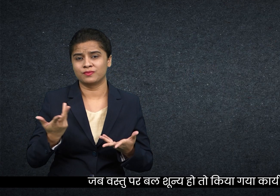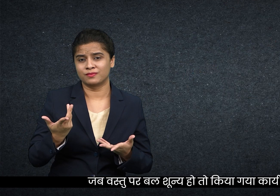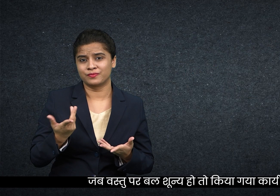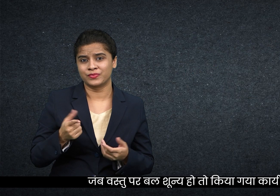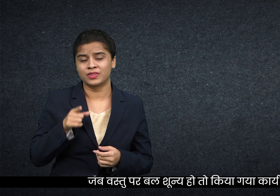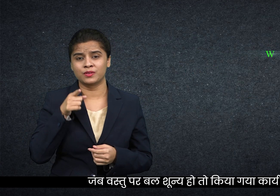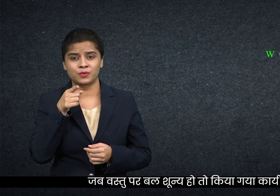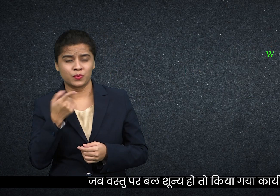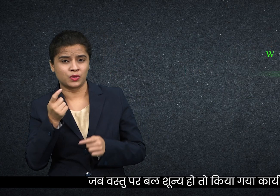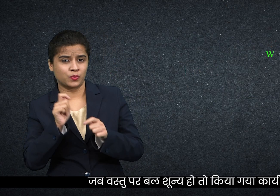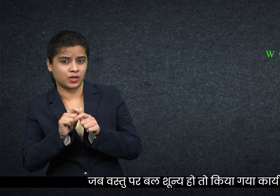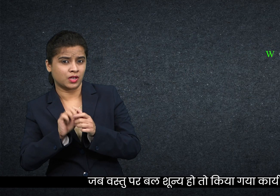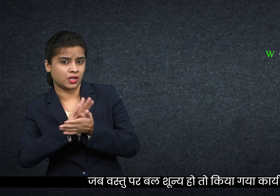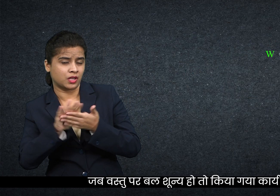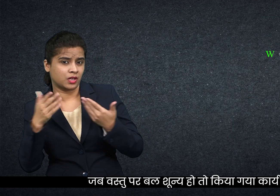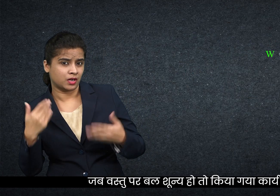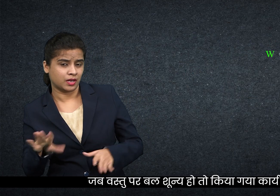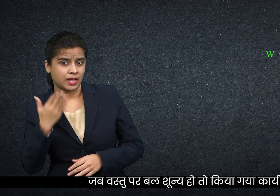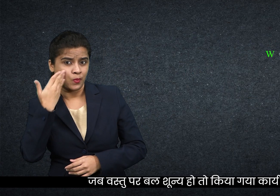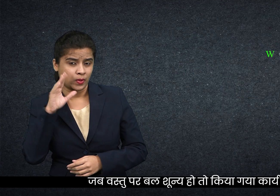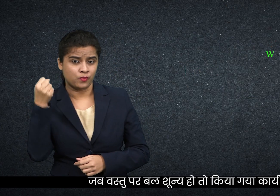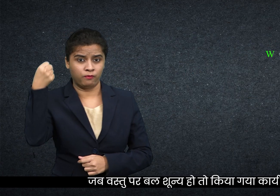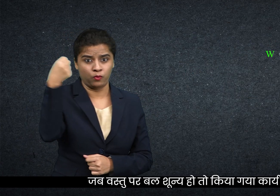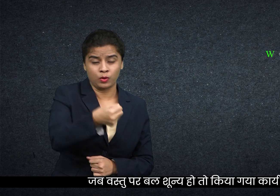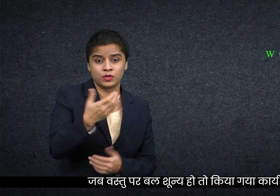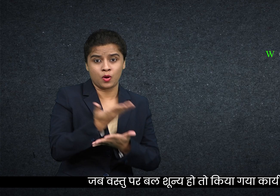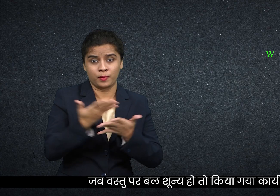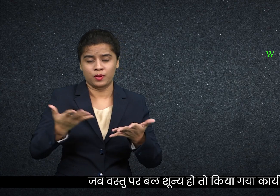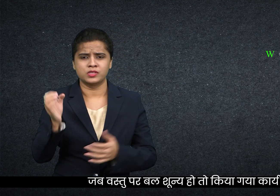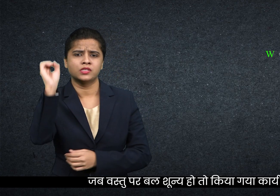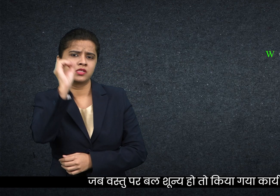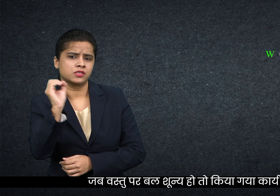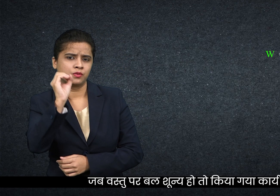जब वस्तु पर बल शून्य हो तो किए गए कार्य क्या होगा?